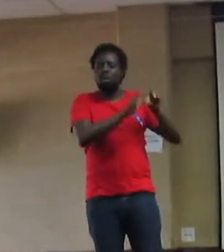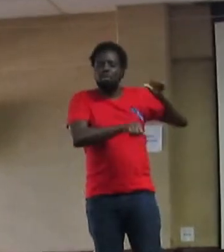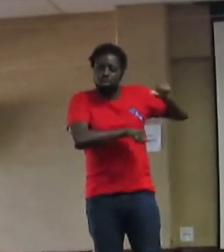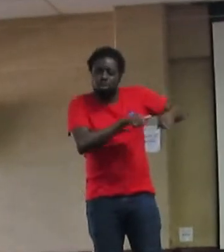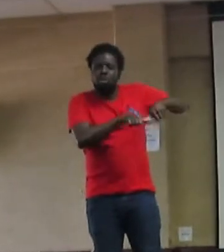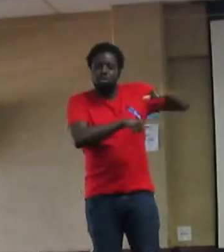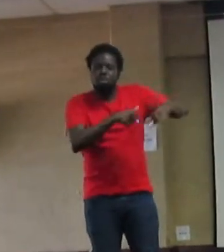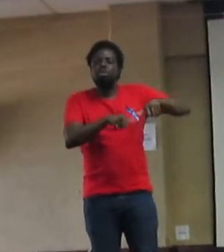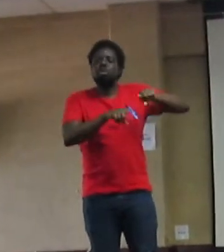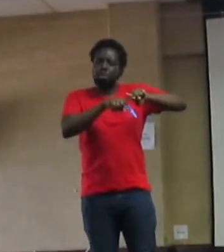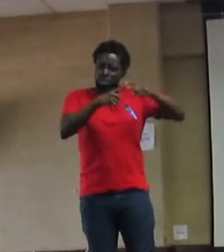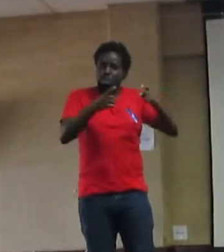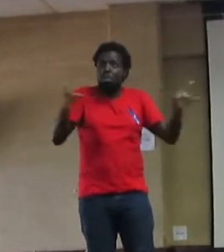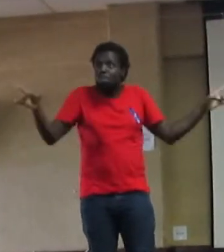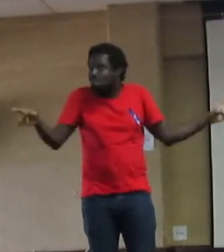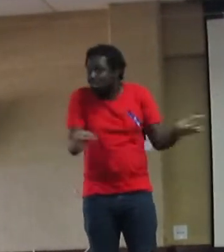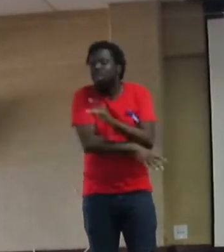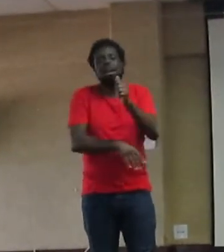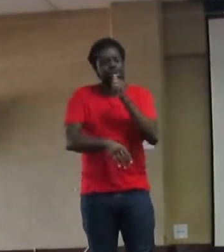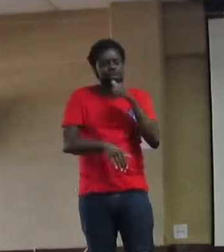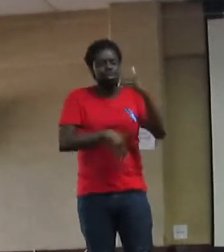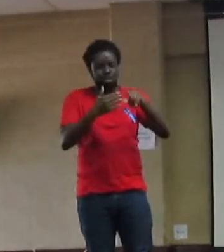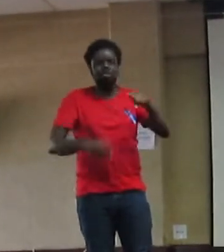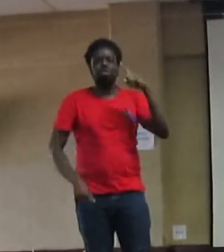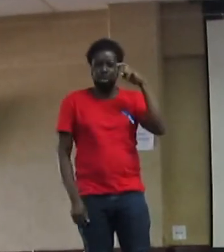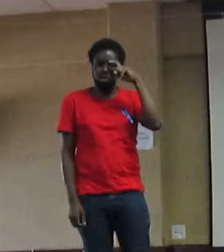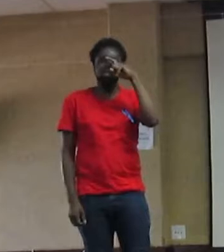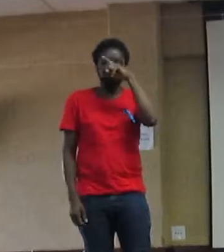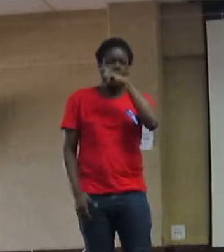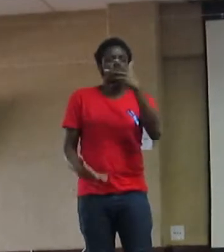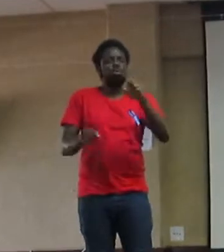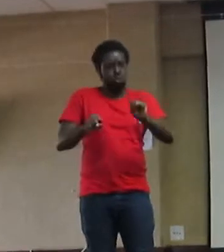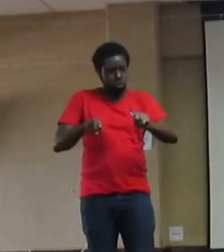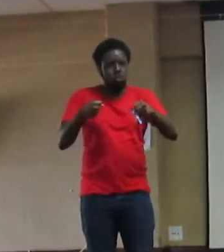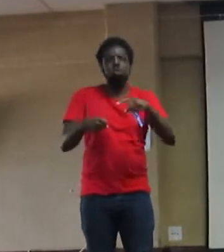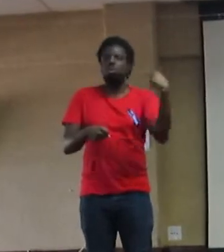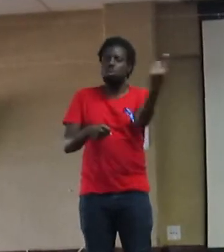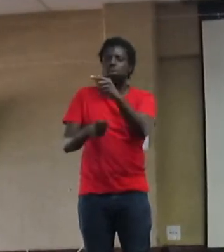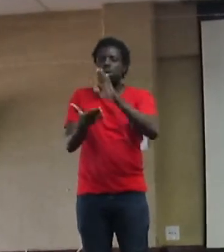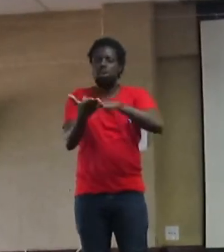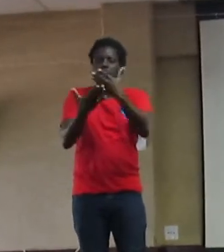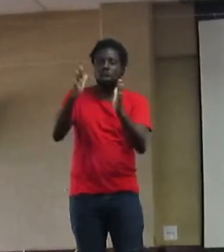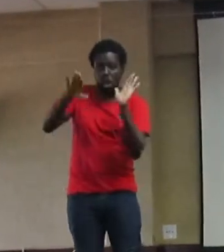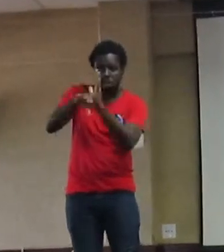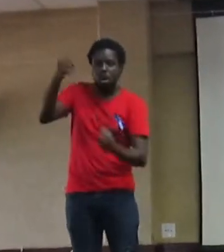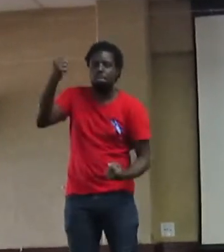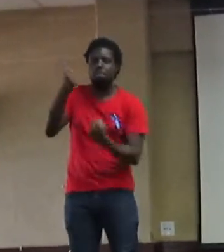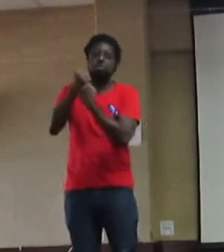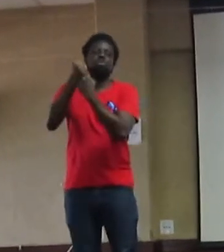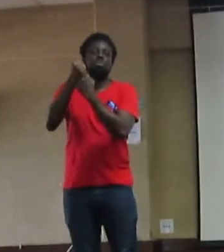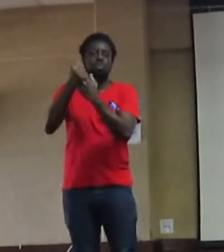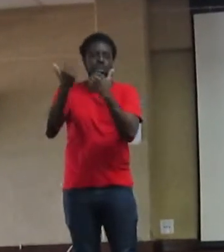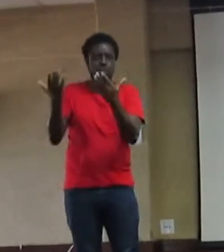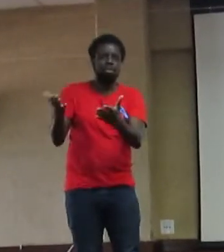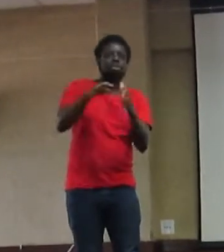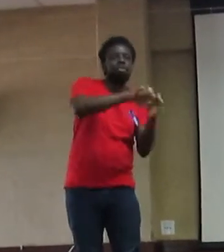de Educação dos Surdos, ele foi fundado e teve várias reformas, e esses cartazes me fizeram ter uma linha do tempo histórica.